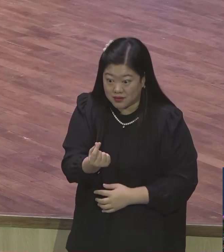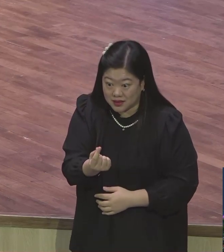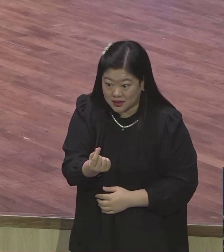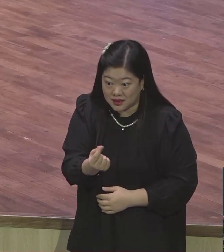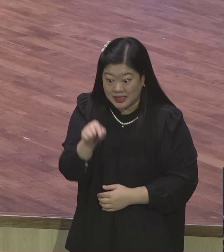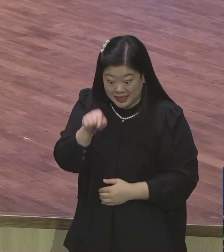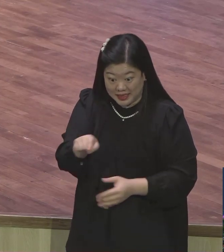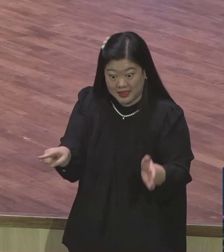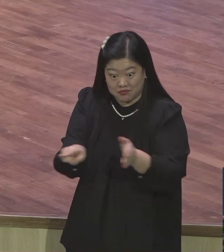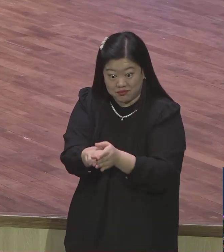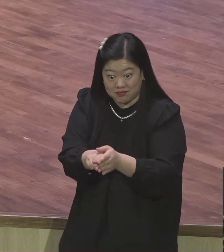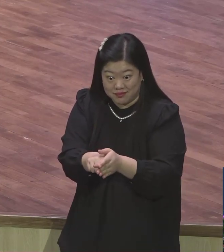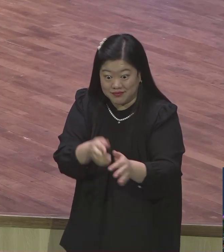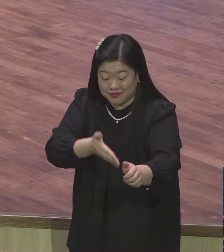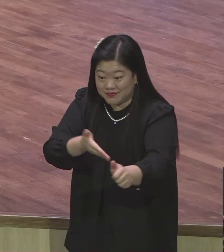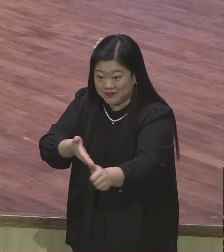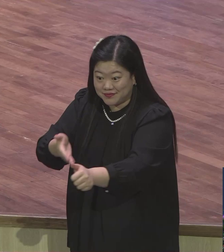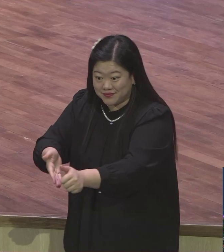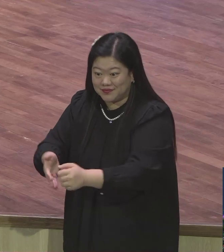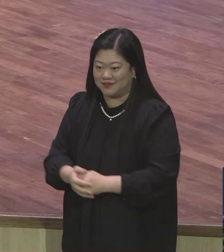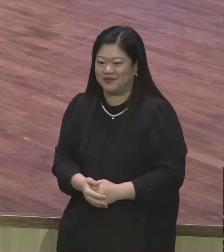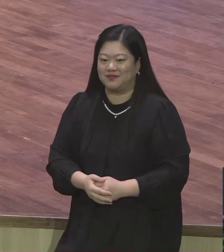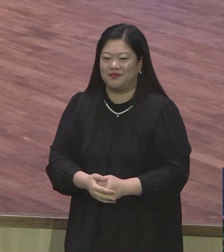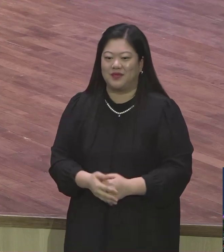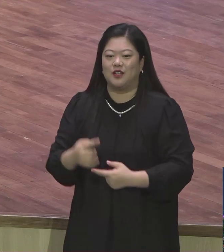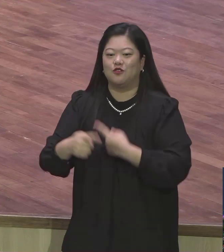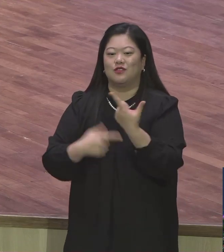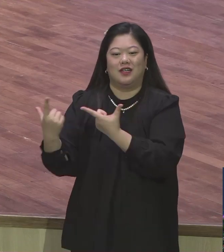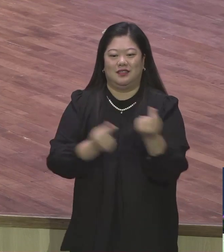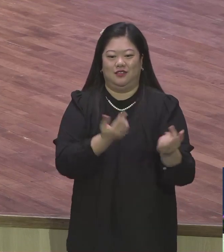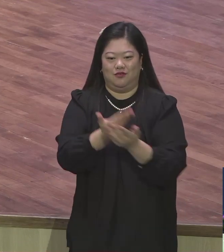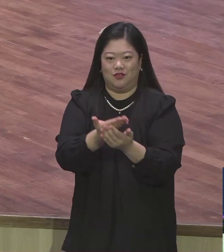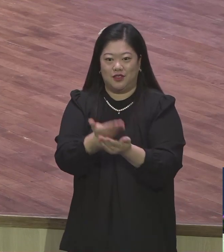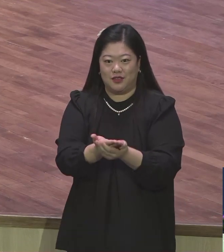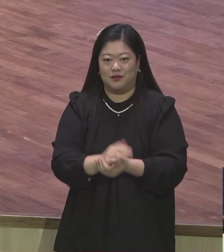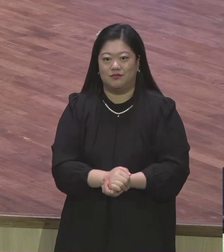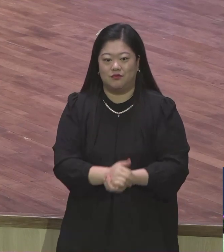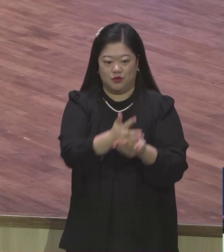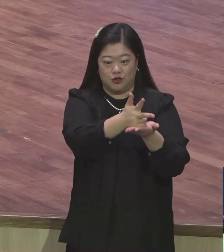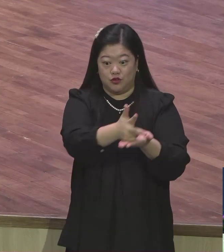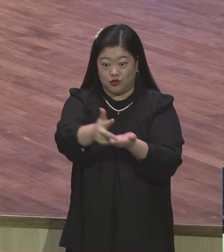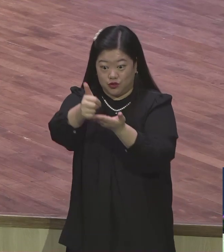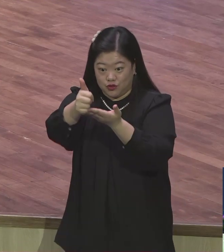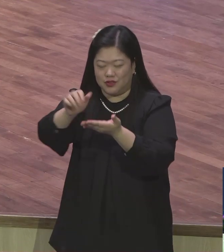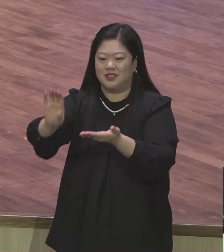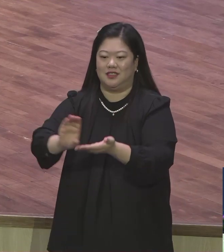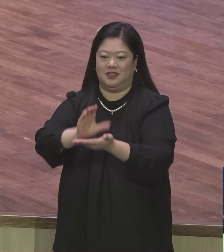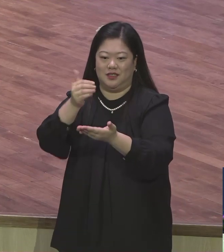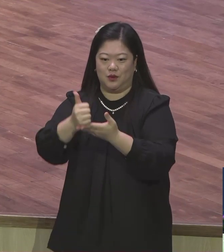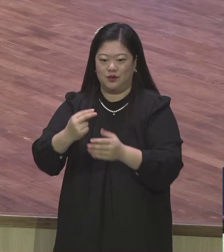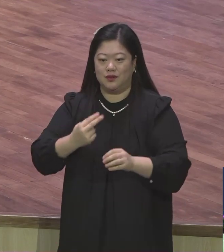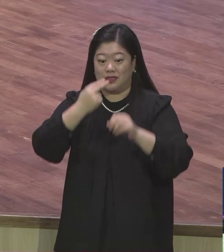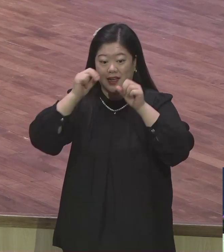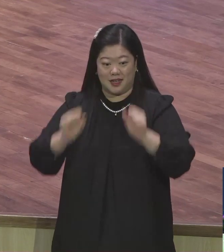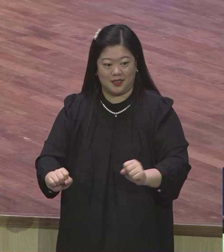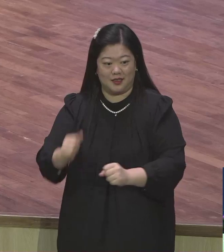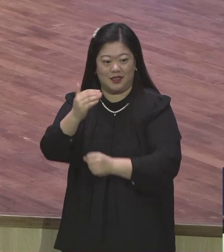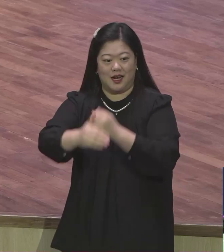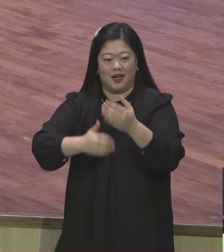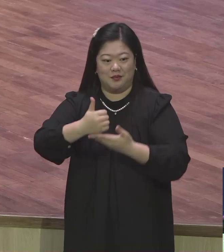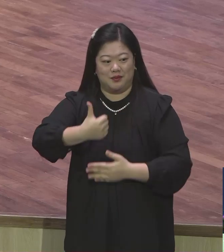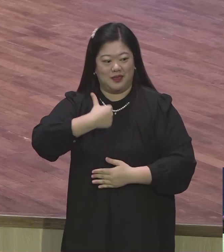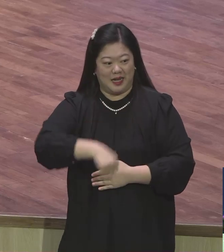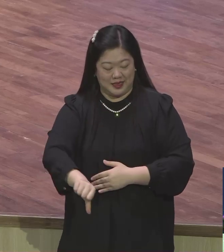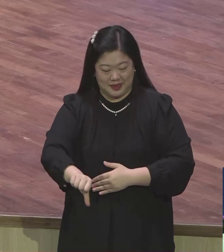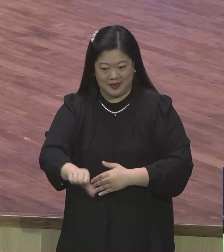구주를 믿으시길 바랍니다. 오늘은 자기였습니다. 신앙 고백합니다. 주는 그리스도시요 살아계신